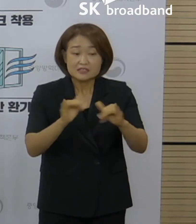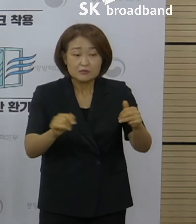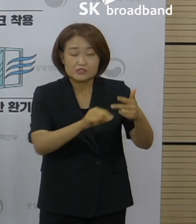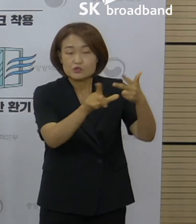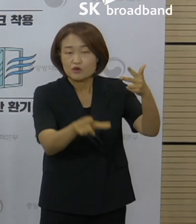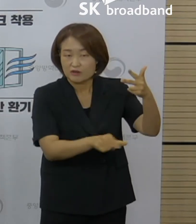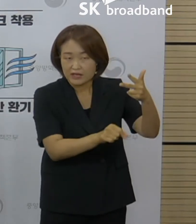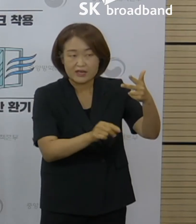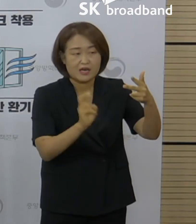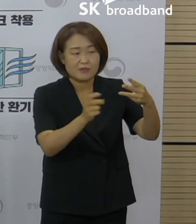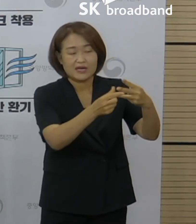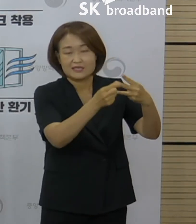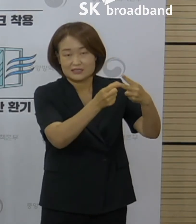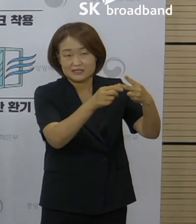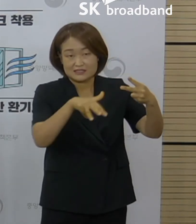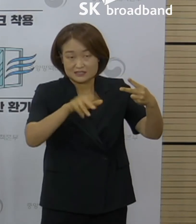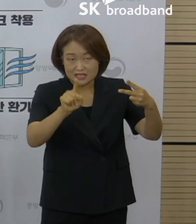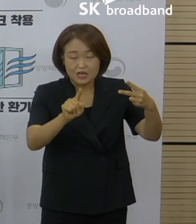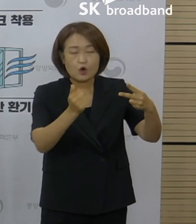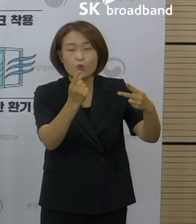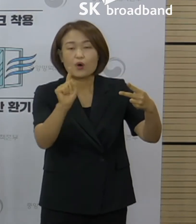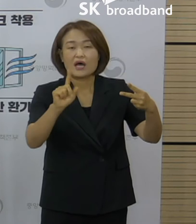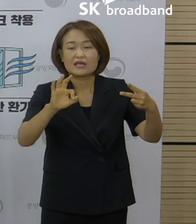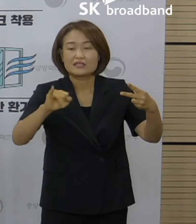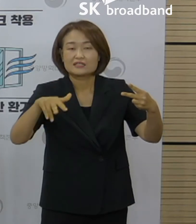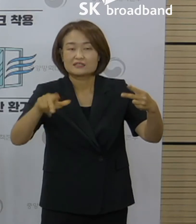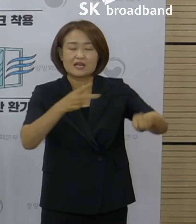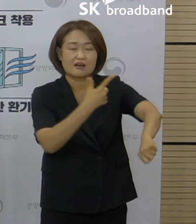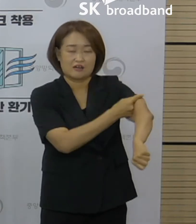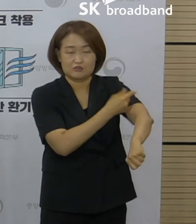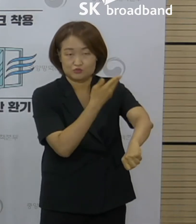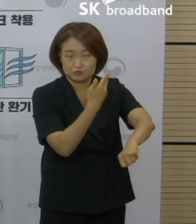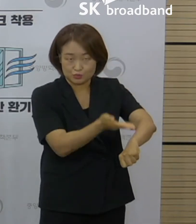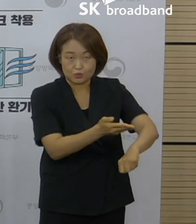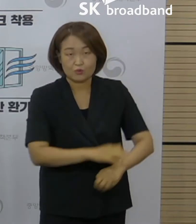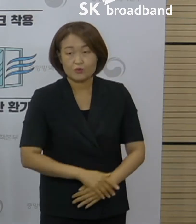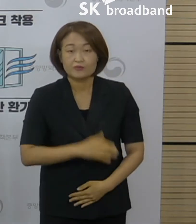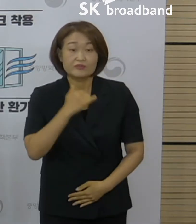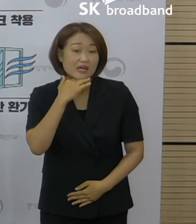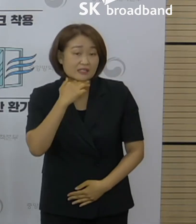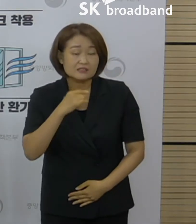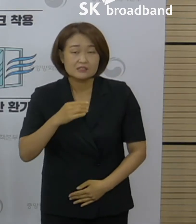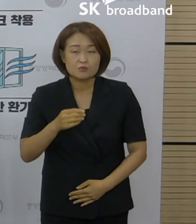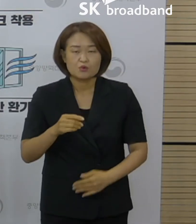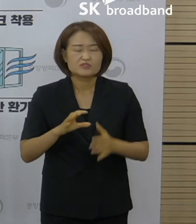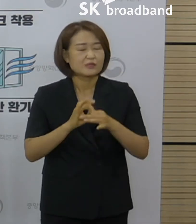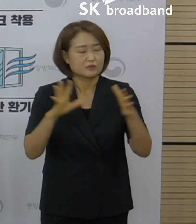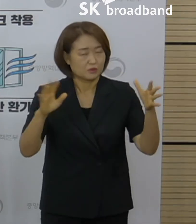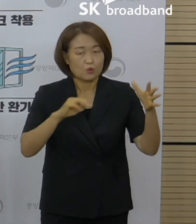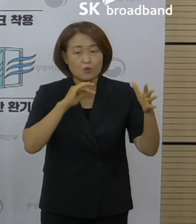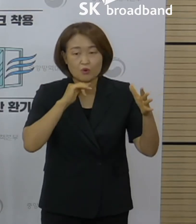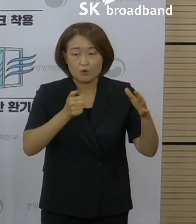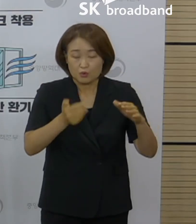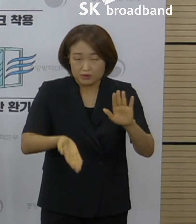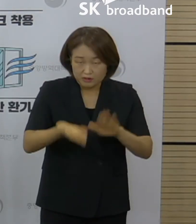달에 그 화이자로 교차 접종이 이루어지고 이분들은 이제 연령이 50세 이상이라도 화이자 접종이